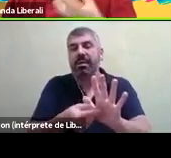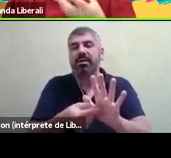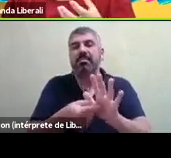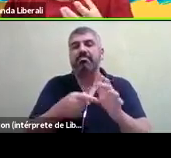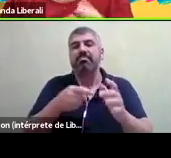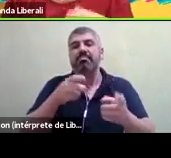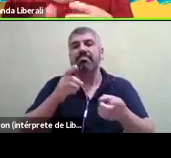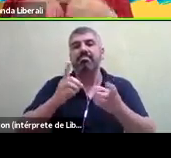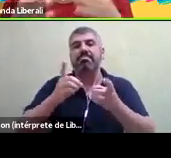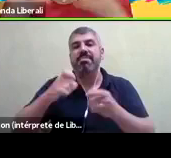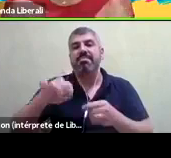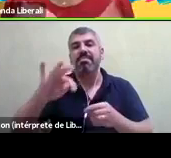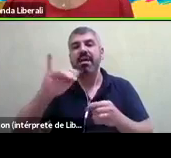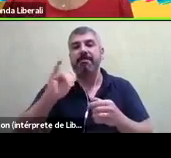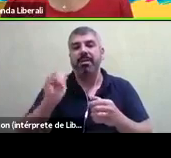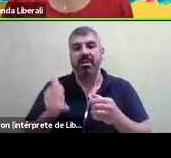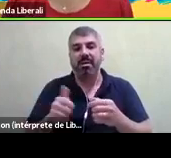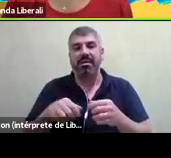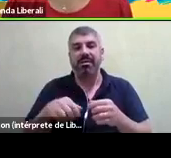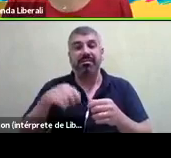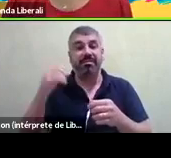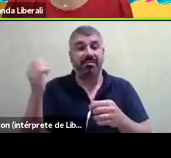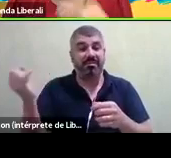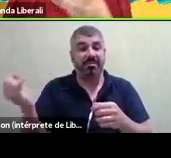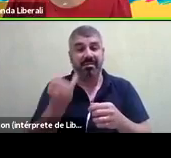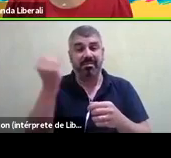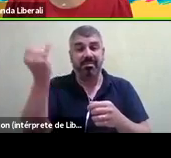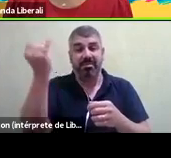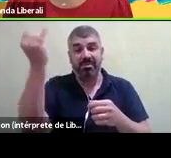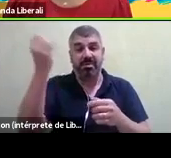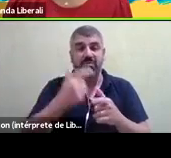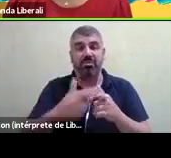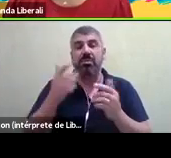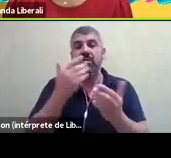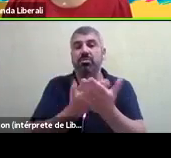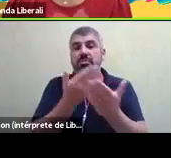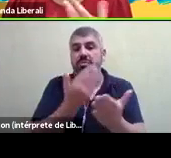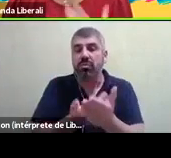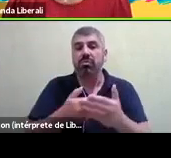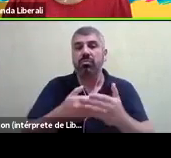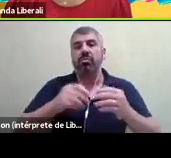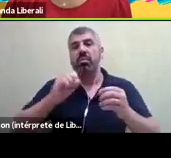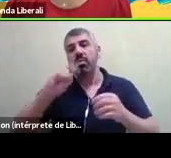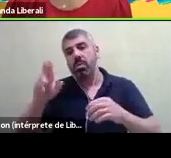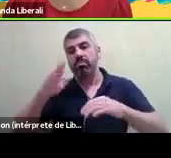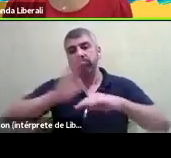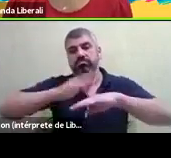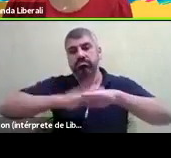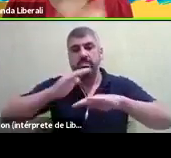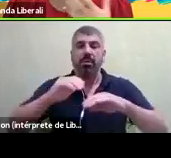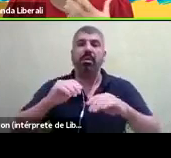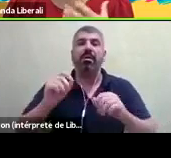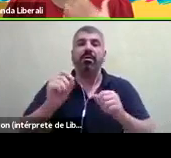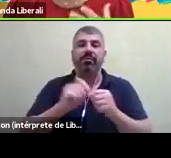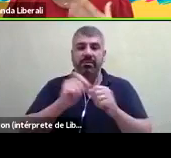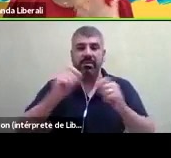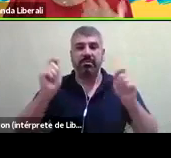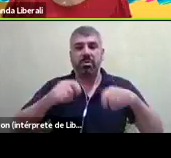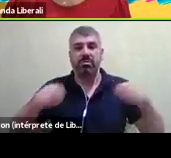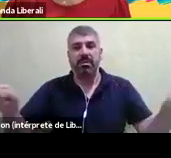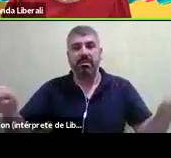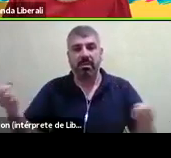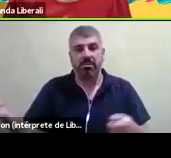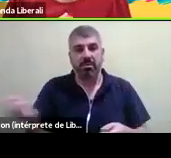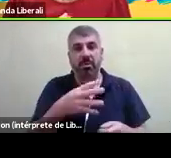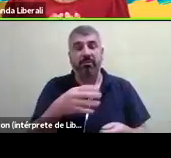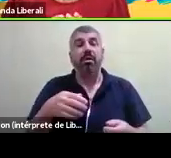daquilo que são os objetos de seus estudos, ações e possibilidades. Nós estamos muito felizes